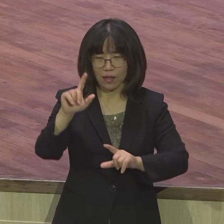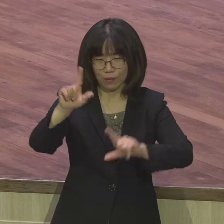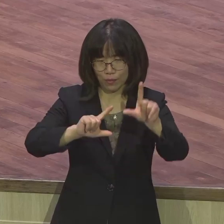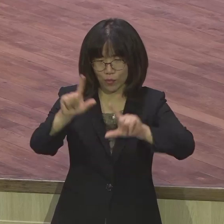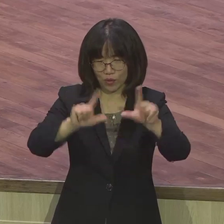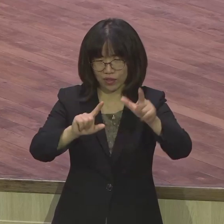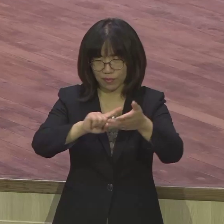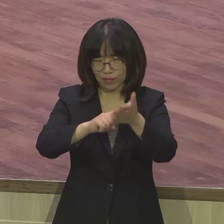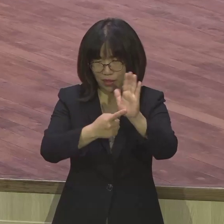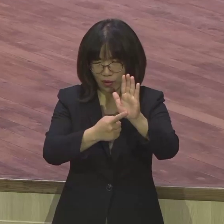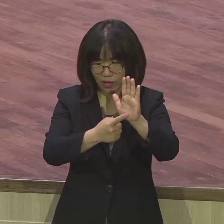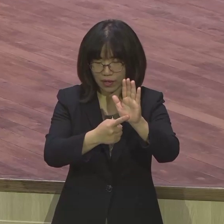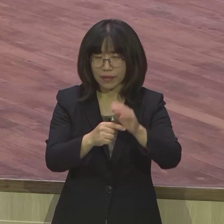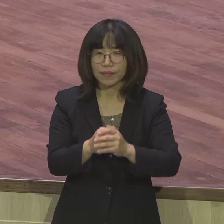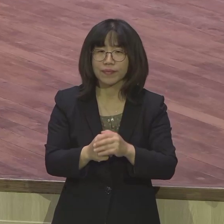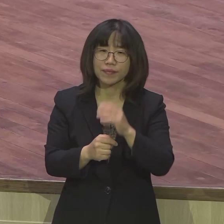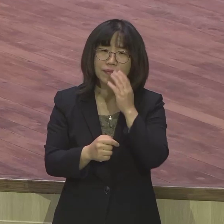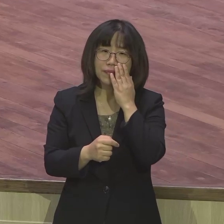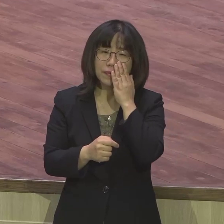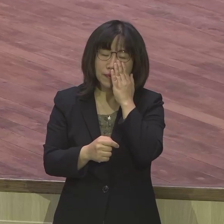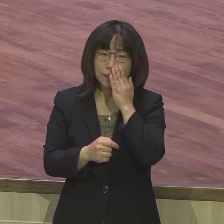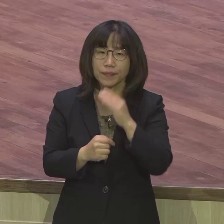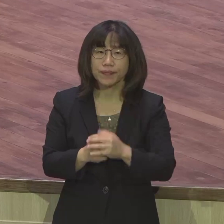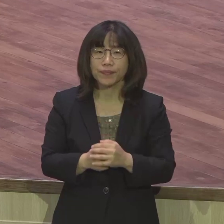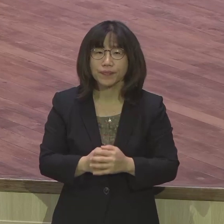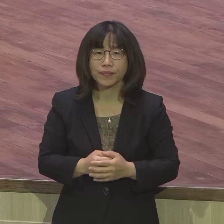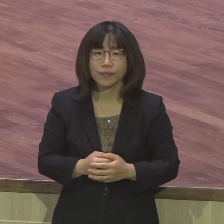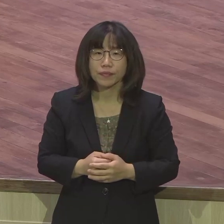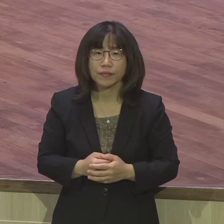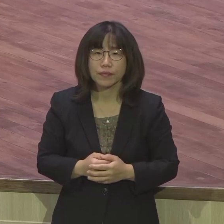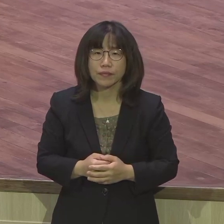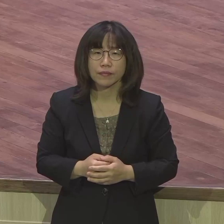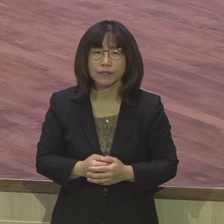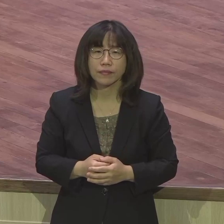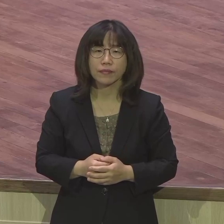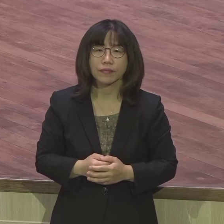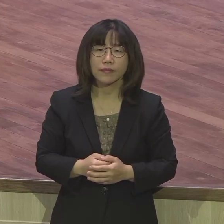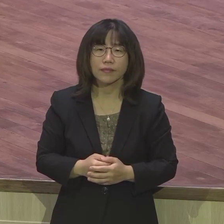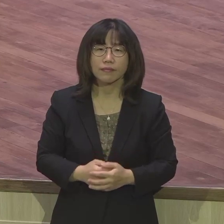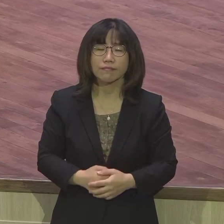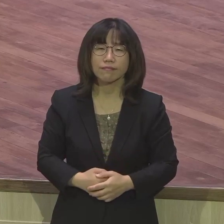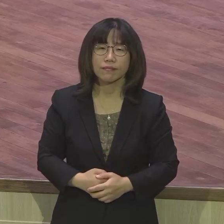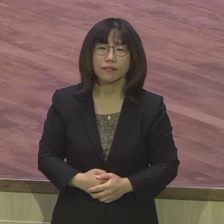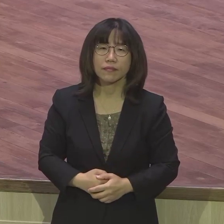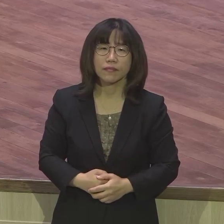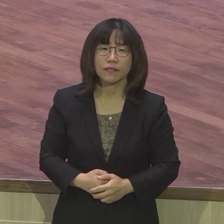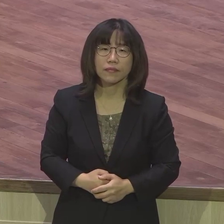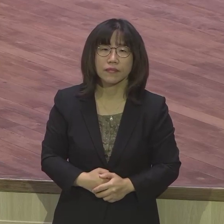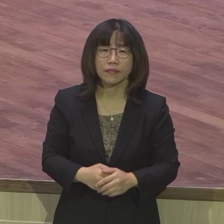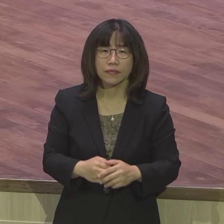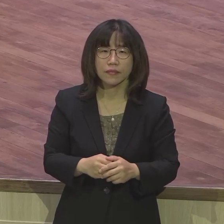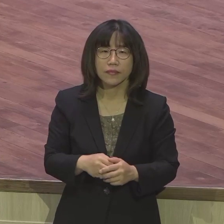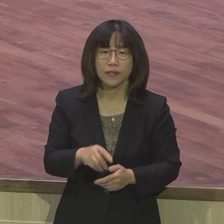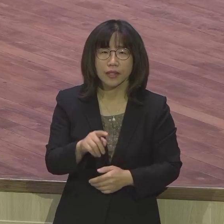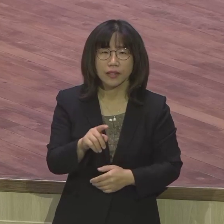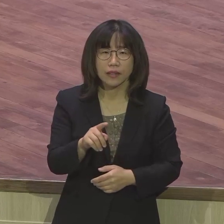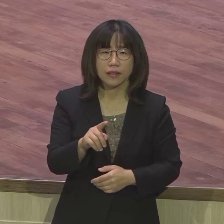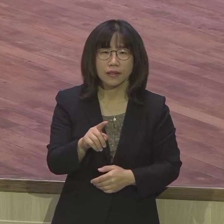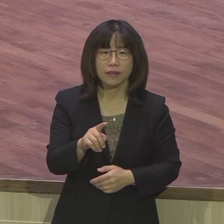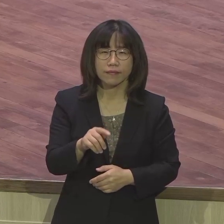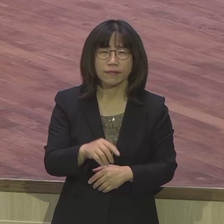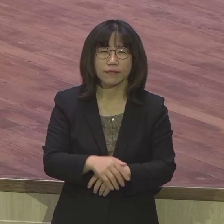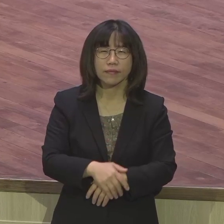보면 르바의 아들 여로보암의 죄를 따라 행하는 것을 오히려 가볍게 여기며